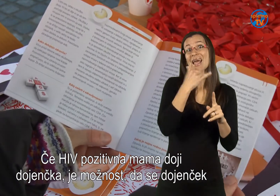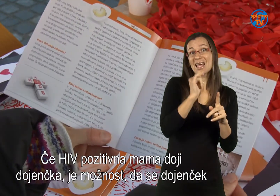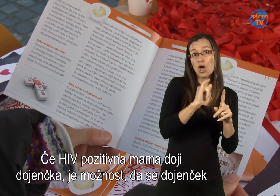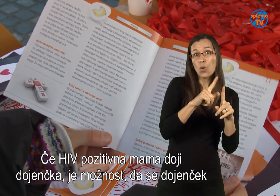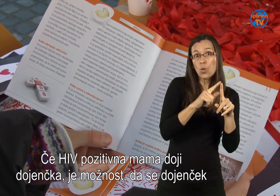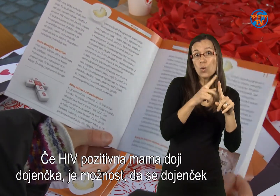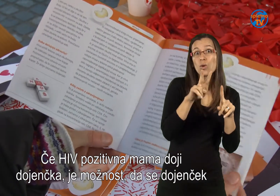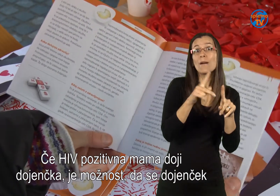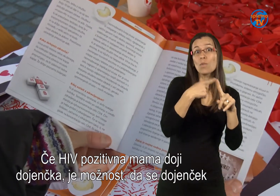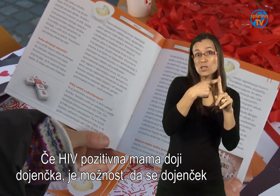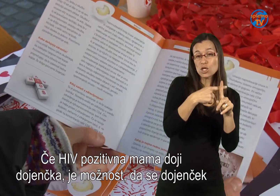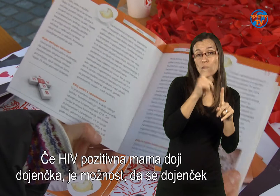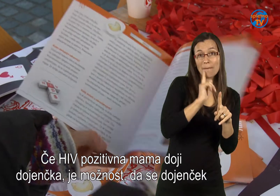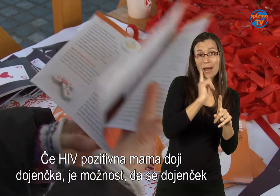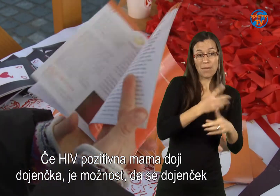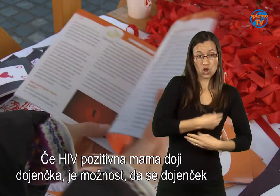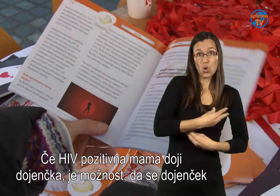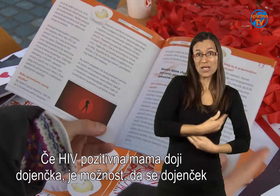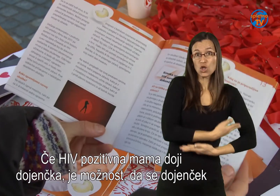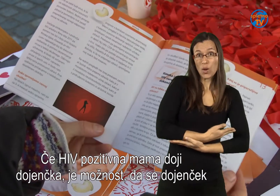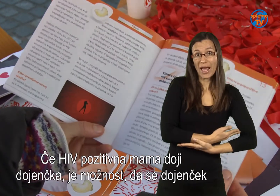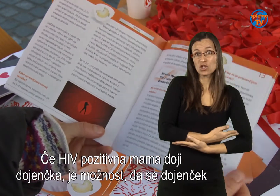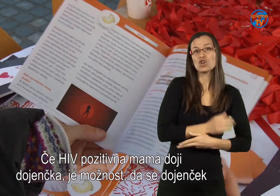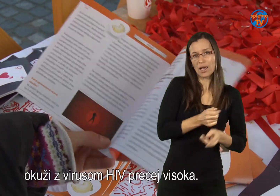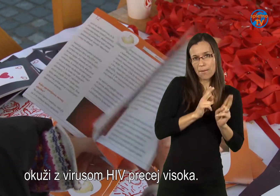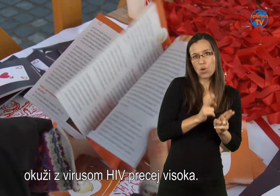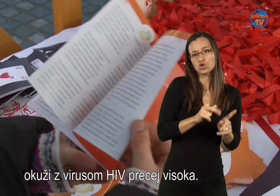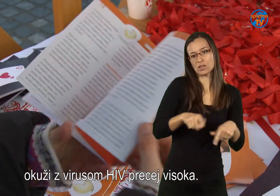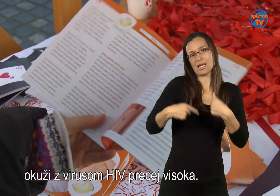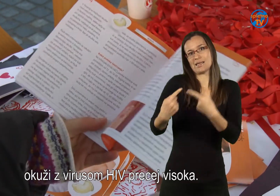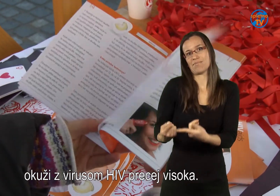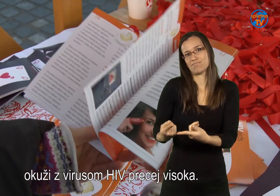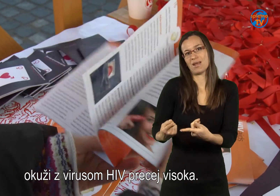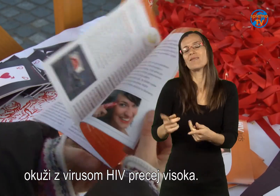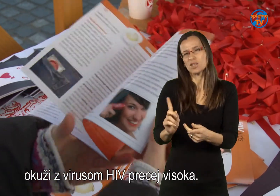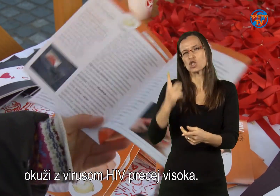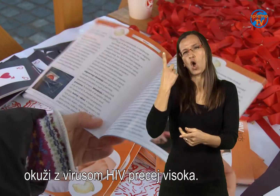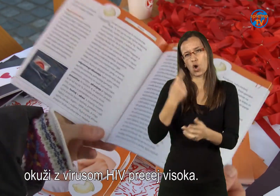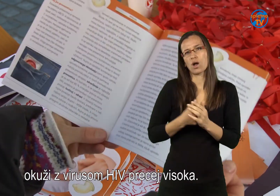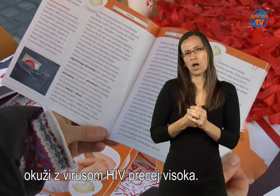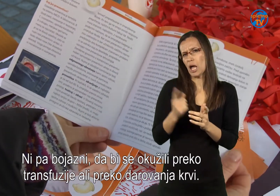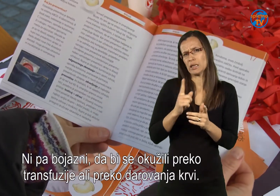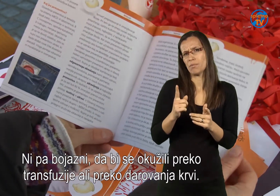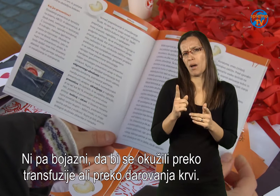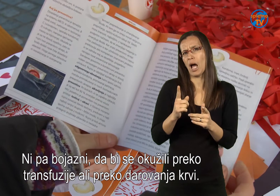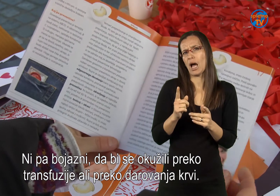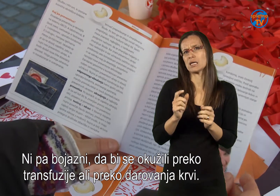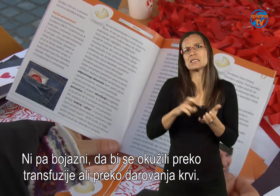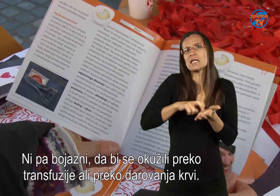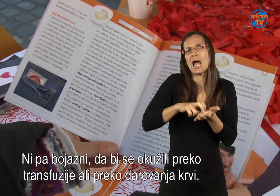doji dojenčka, je ta možnost, da se okuži z virusom HIV precej visoka. Ni pa bojazni, da bi se recimo preko